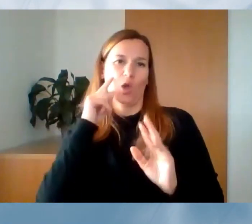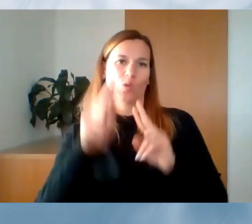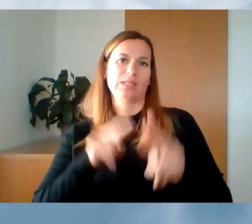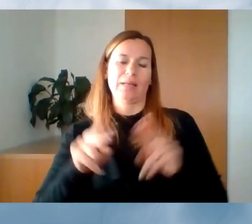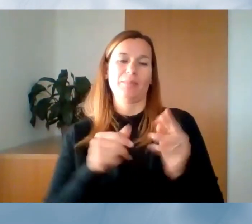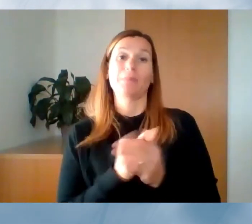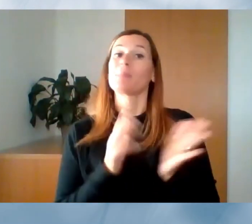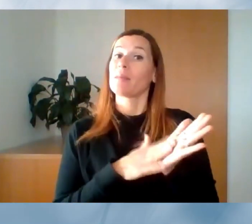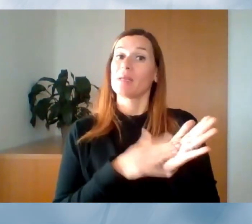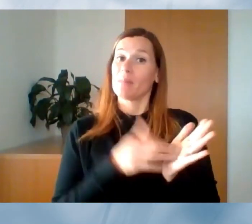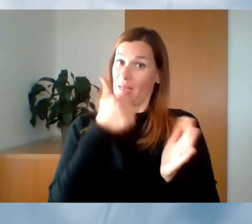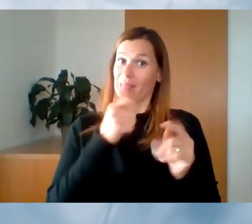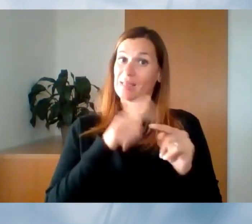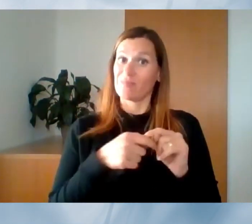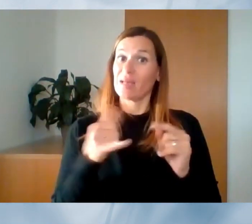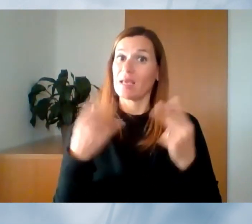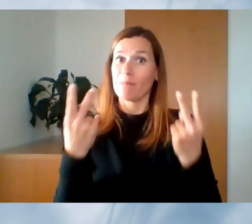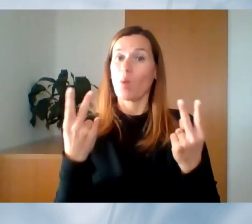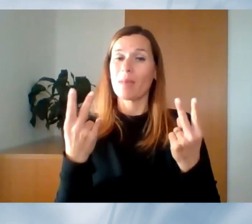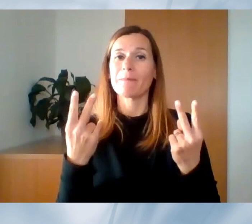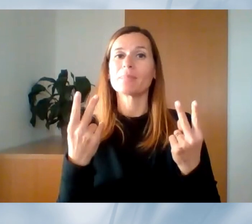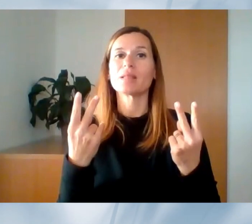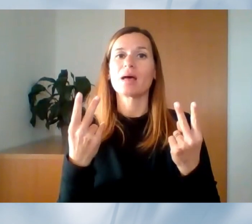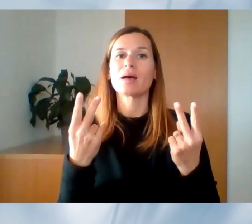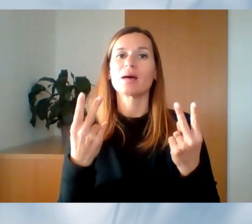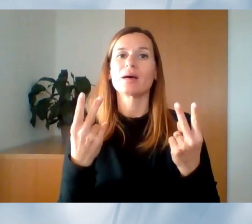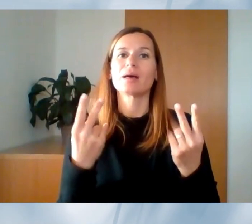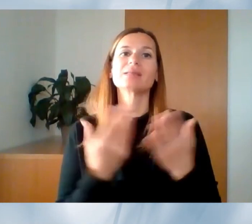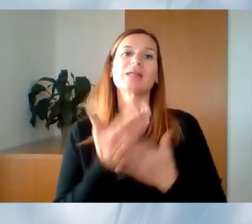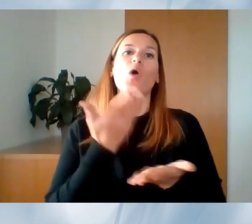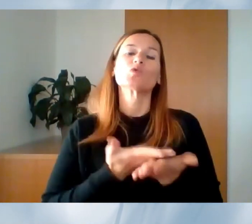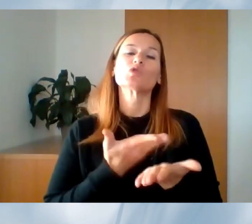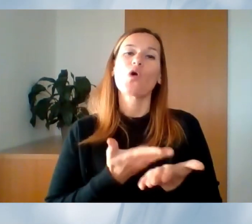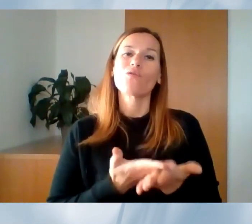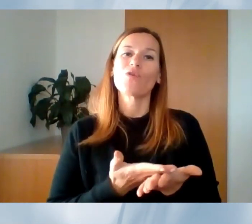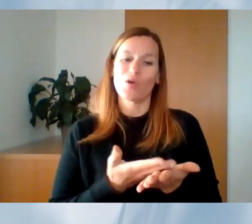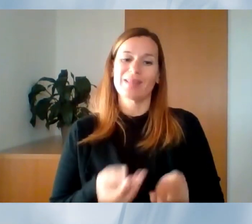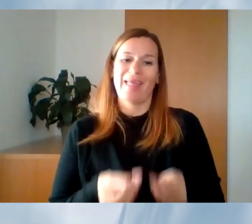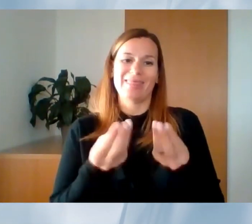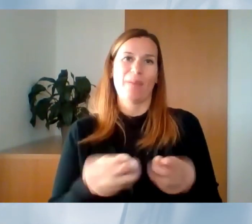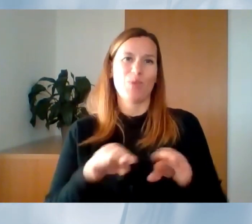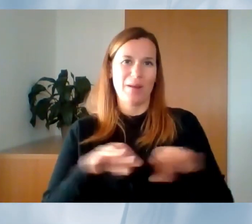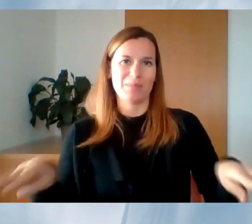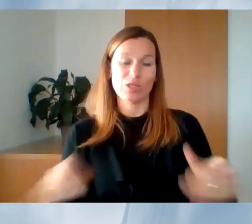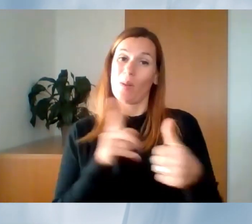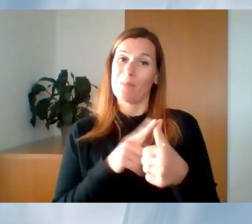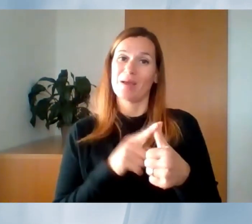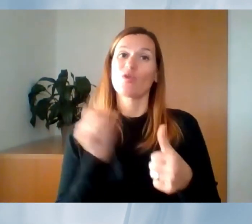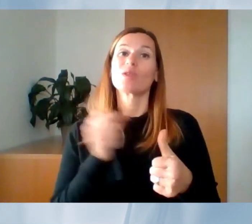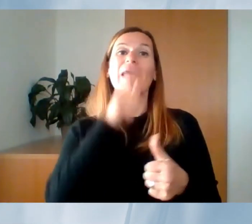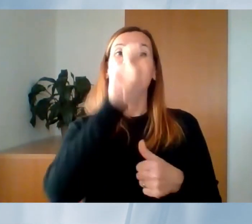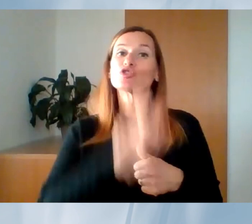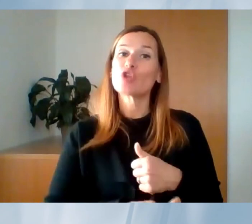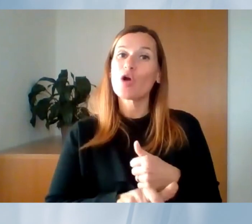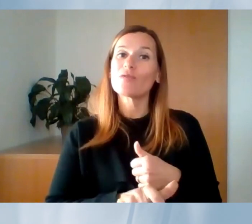oskrbi. Recimo, eno spoznanje, ki je pomembno za osnovo, da ga damo na mizo najprej,